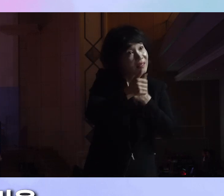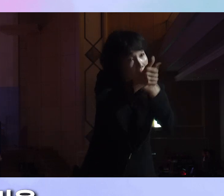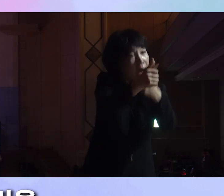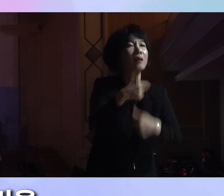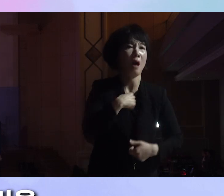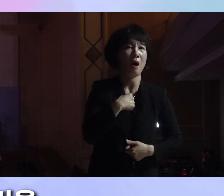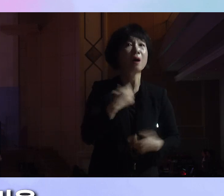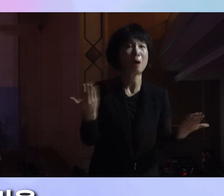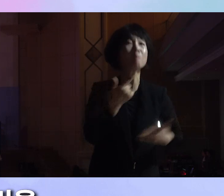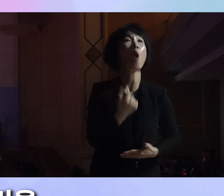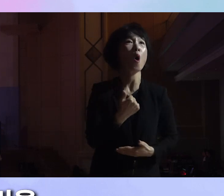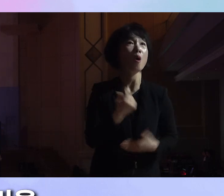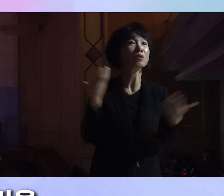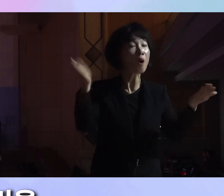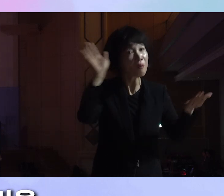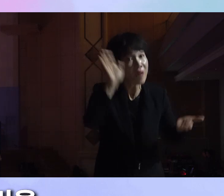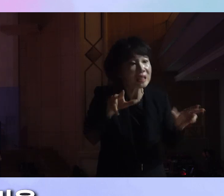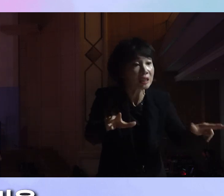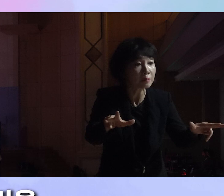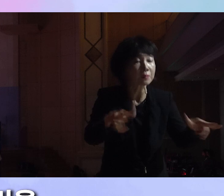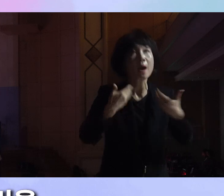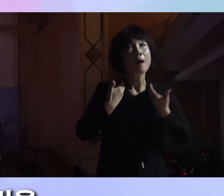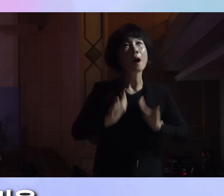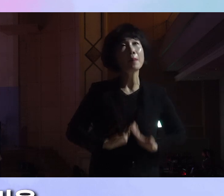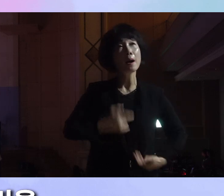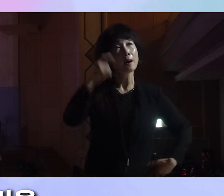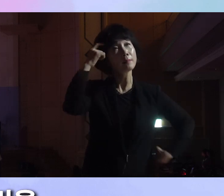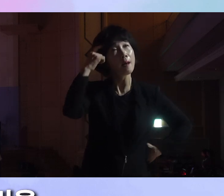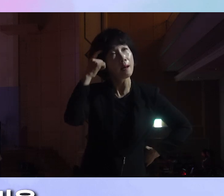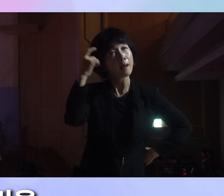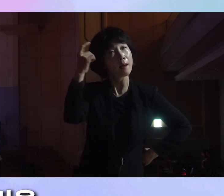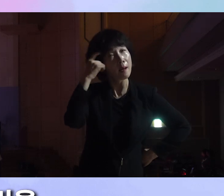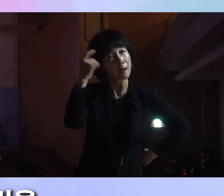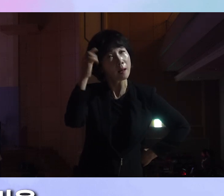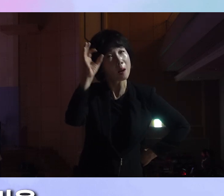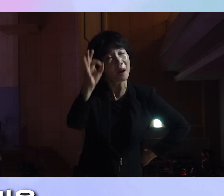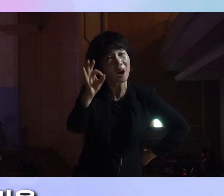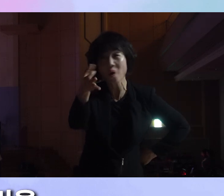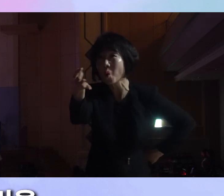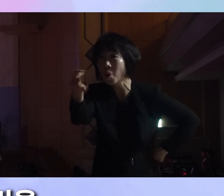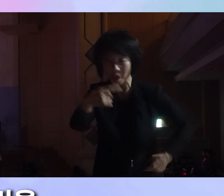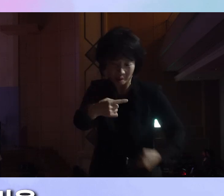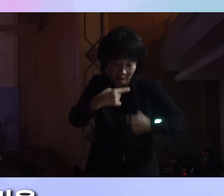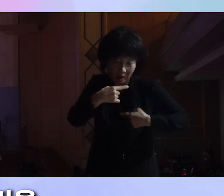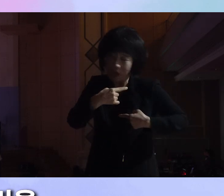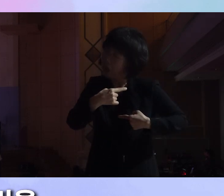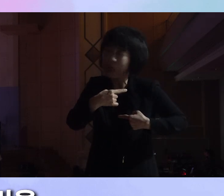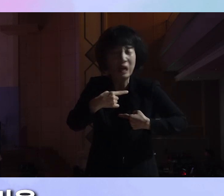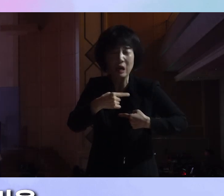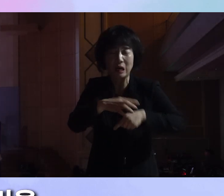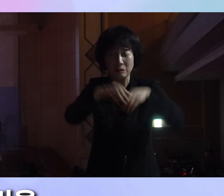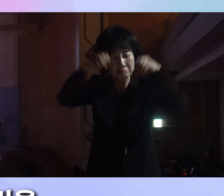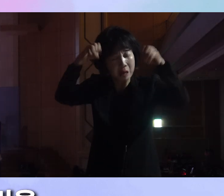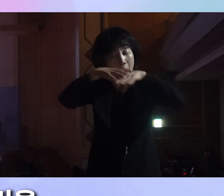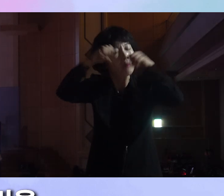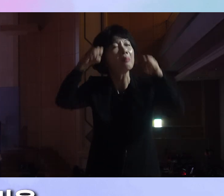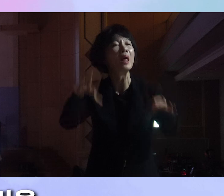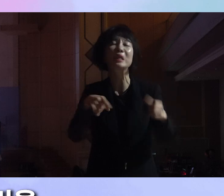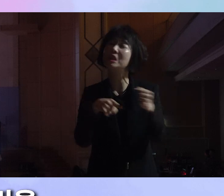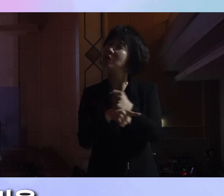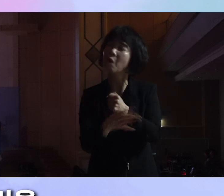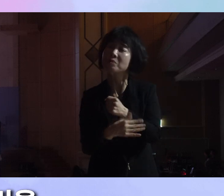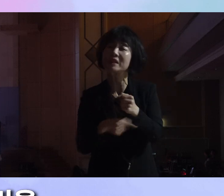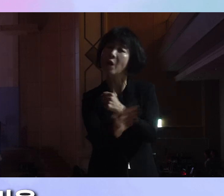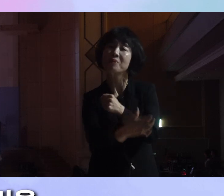그런데 말이야, 이제 와서 생각해보면 그런 게 다 무슨 의미가 있나 싶어.